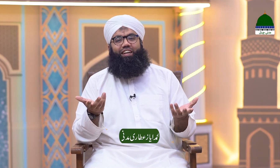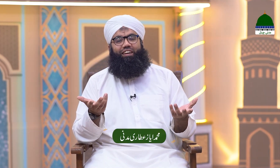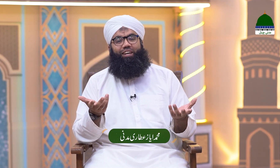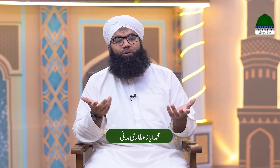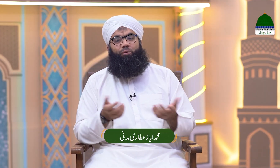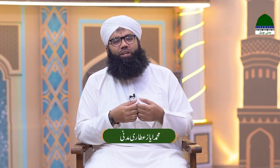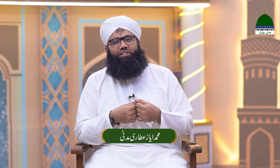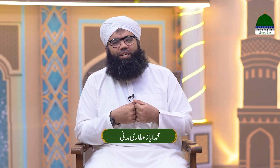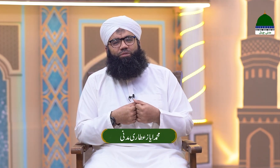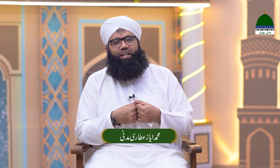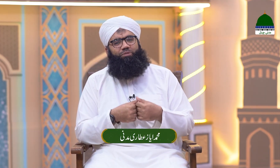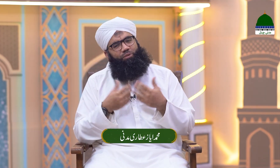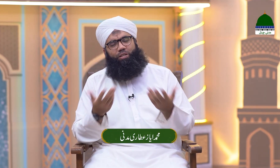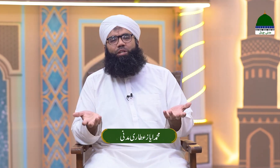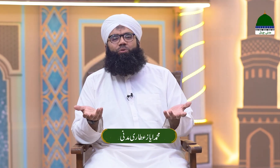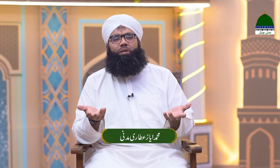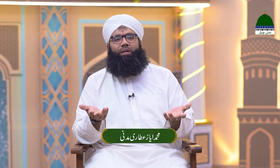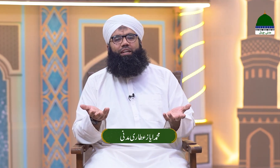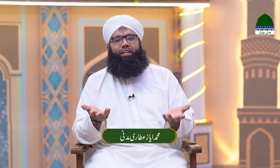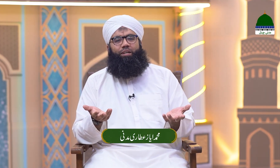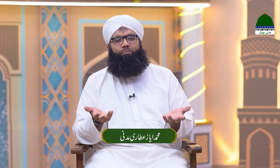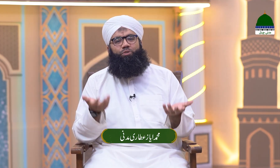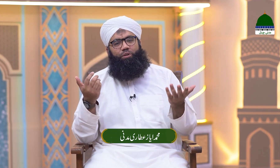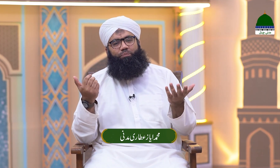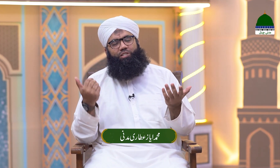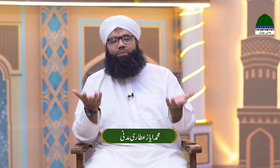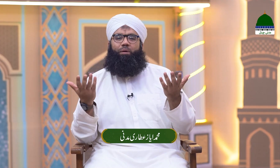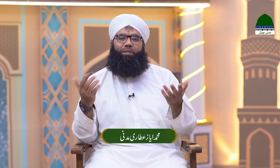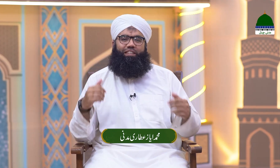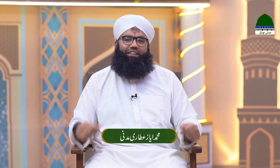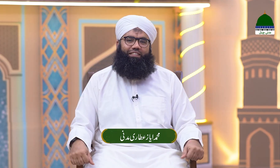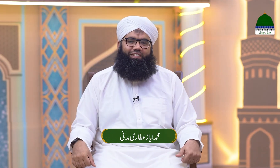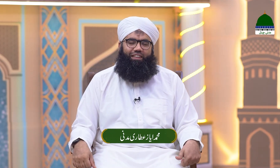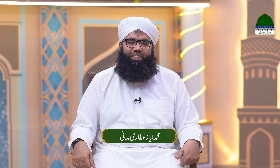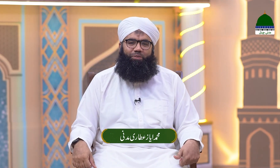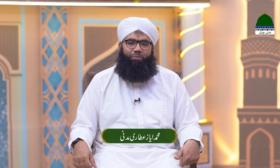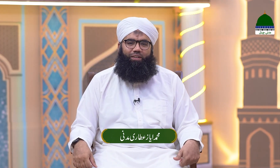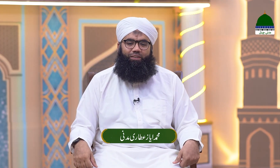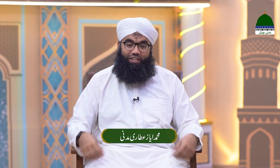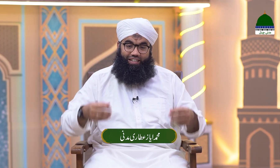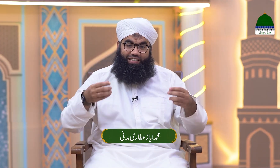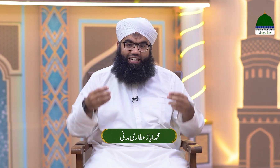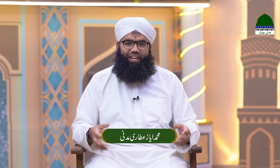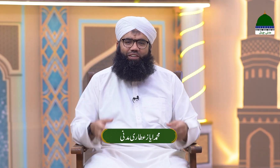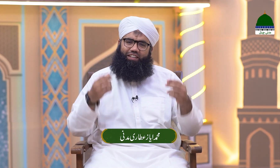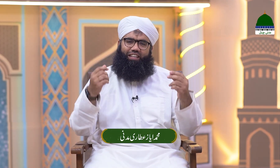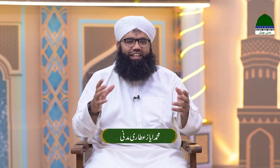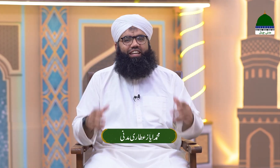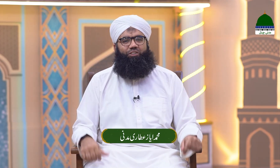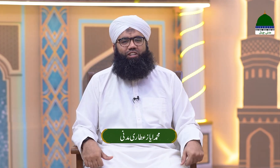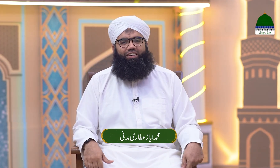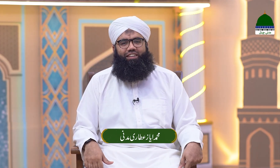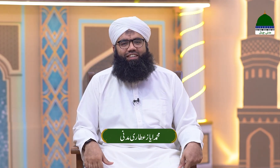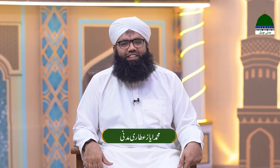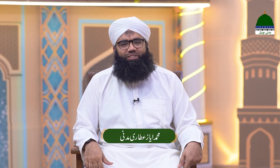تھے، حضور علیہ السلام سے تو سبھی چھوٹے بڑے بزرگ بچے محبت کیا کرتے تھے۔ اللہ اکبر، اور کرتے ہیں اور کرتے رہیں